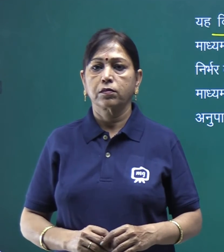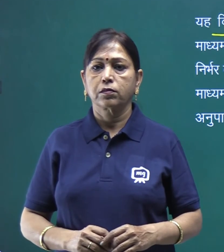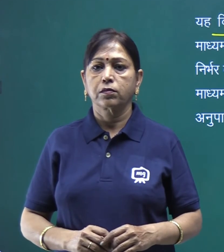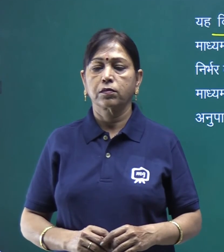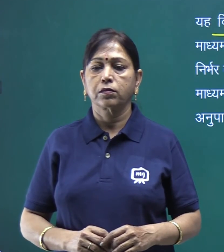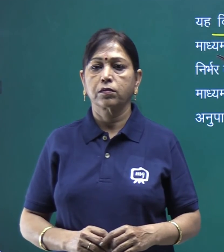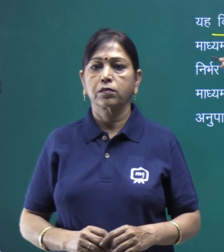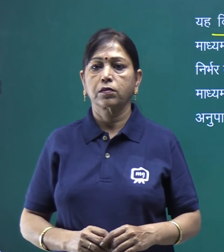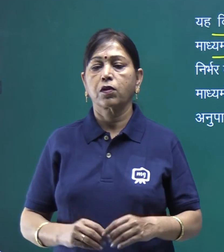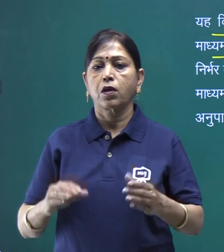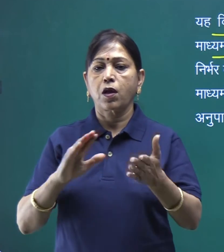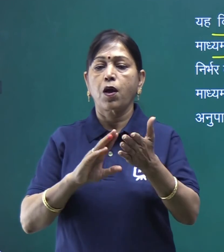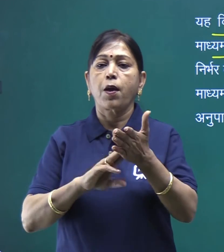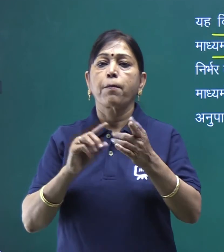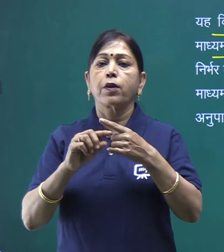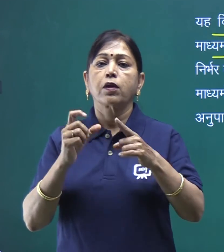माध्यम और उस माध्यम में